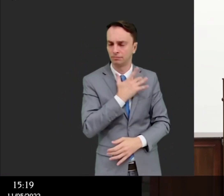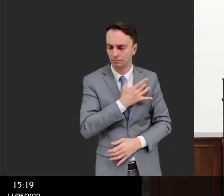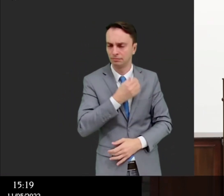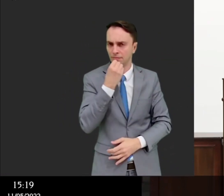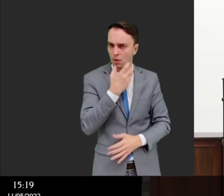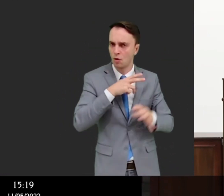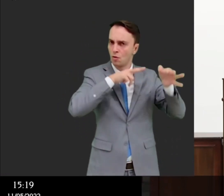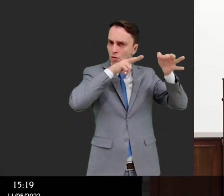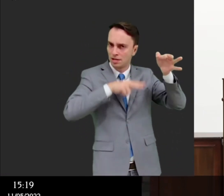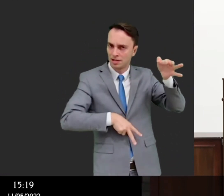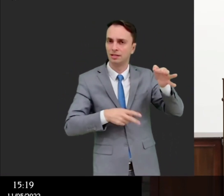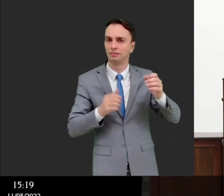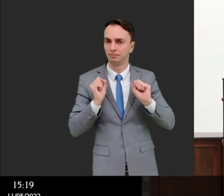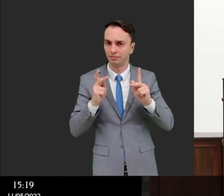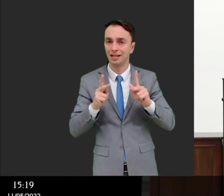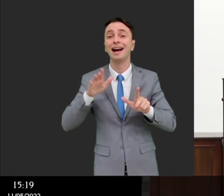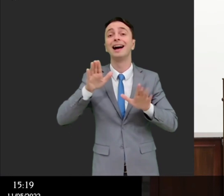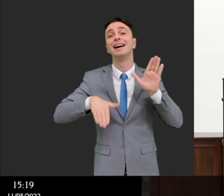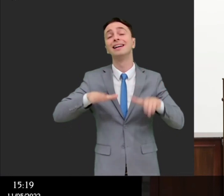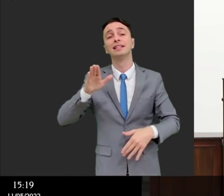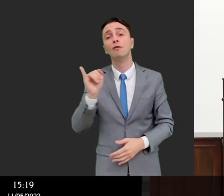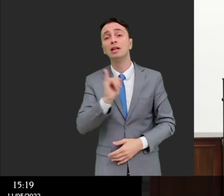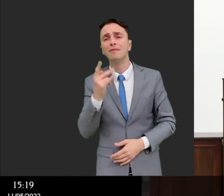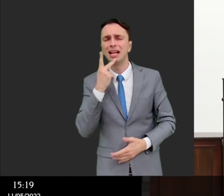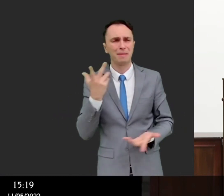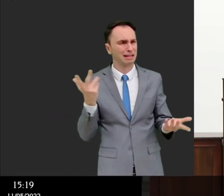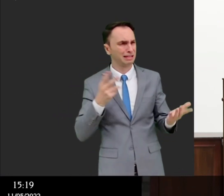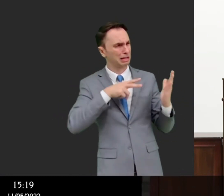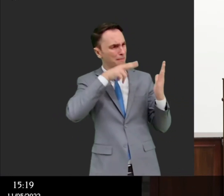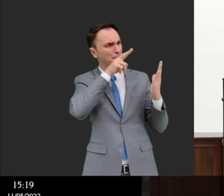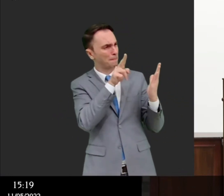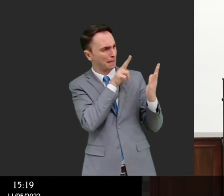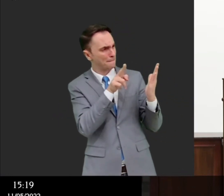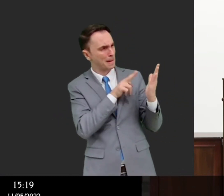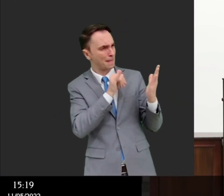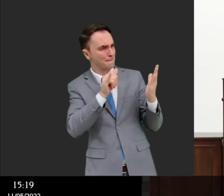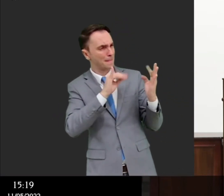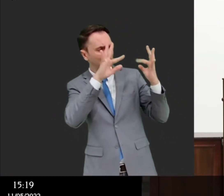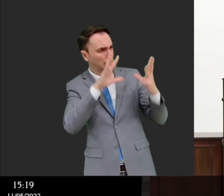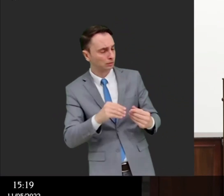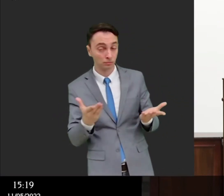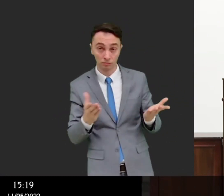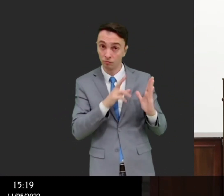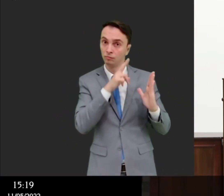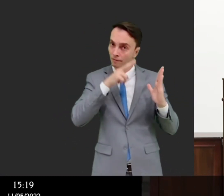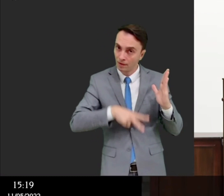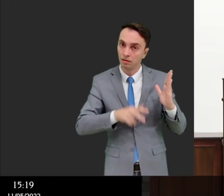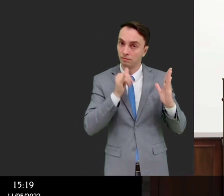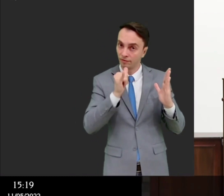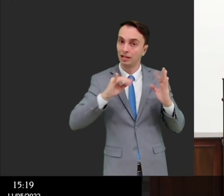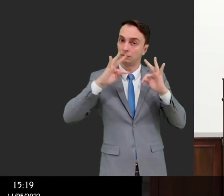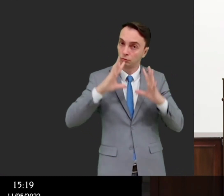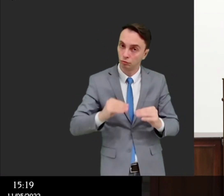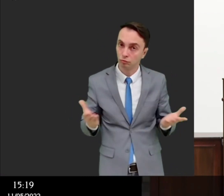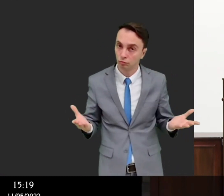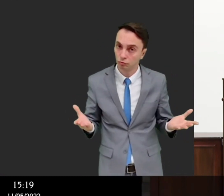Às vezes a Irmandade fica assim, mas tem que ler tudo, vamos ler tudo. Por que que vai ler